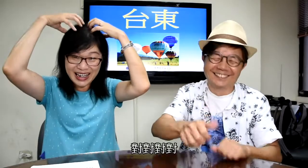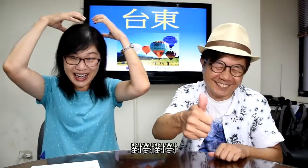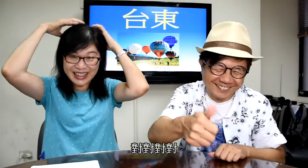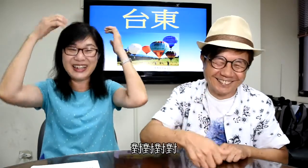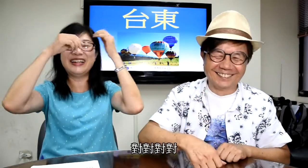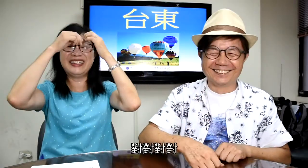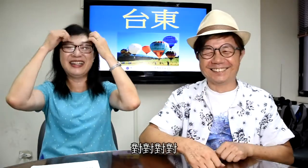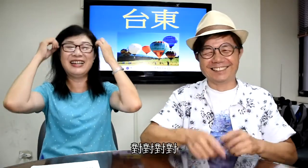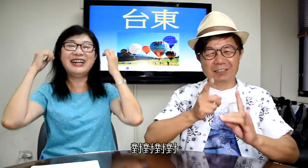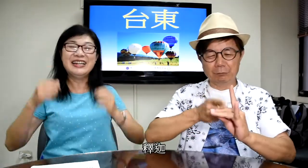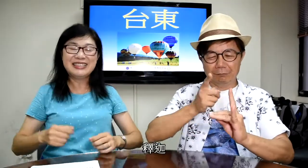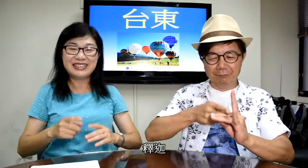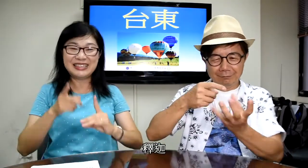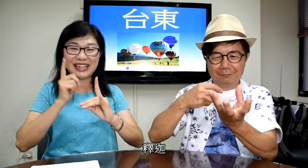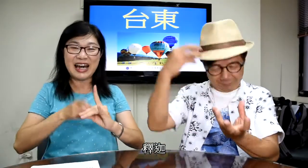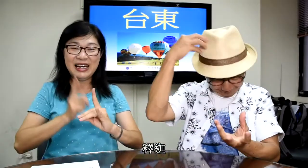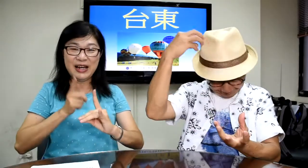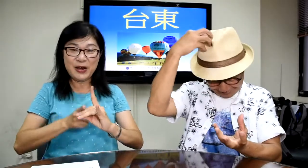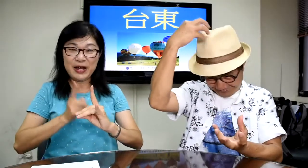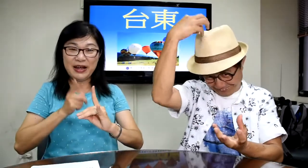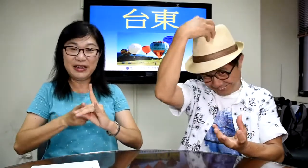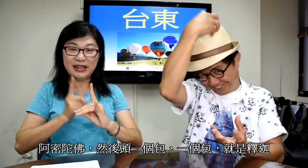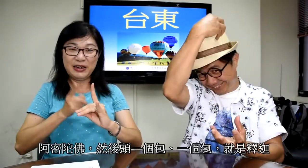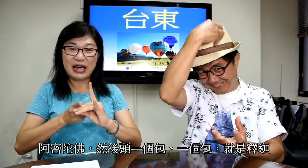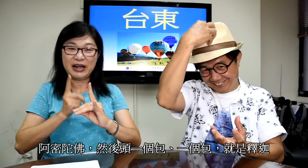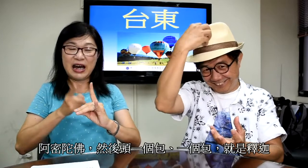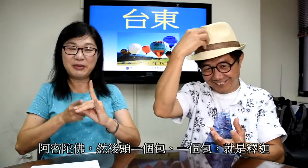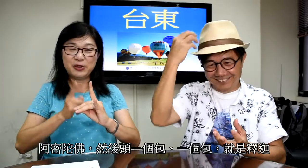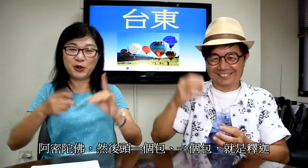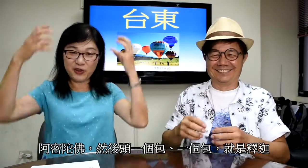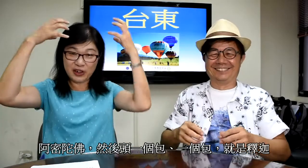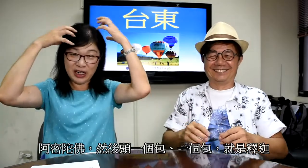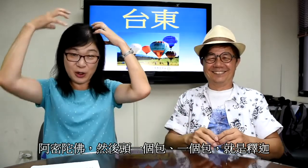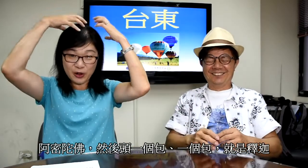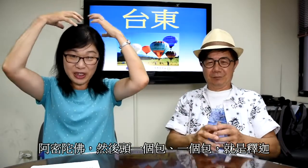哎，对对对对，释迦，哦，阿弥陀佛，然后头一个包